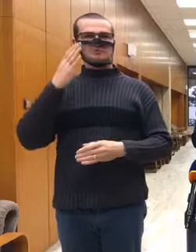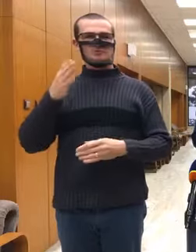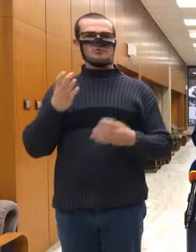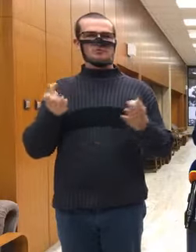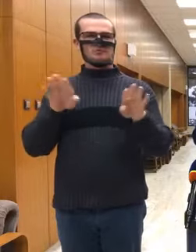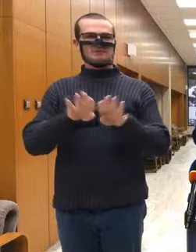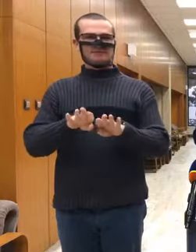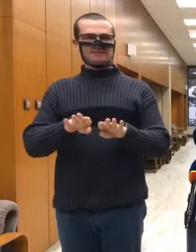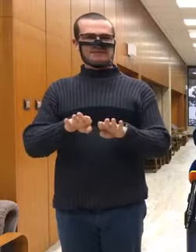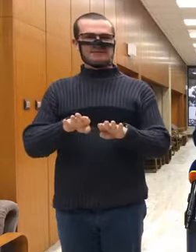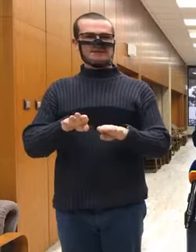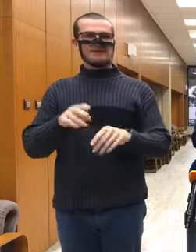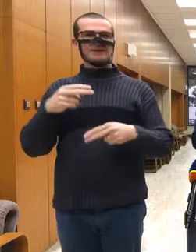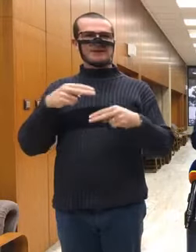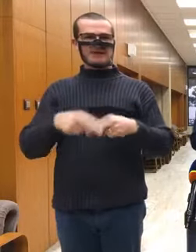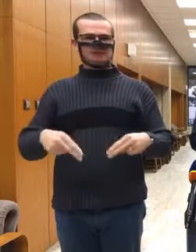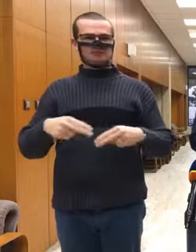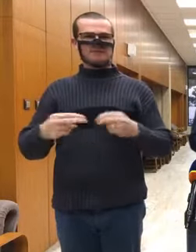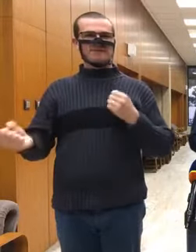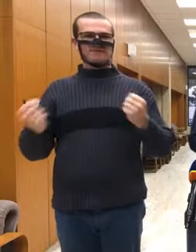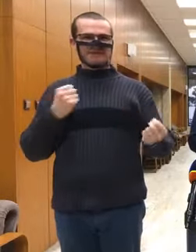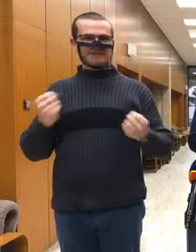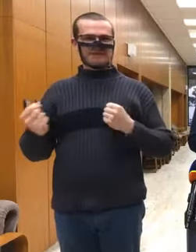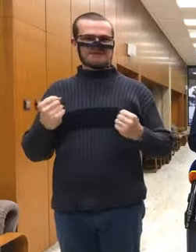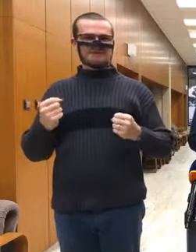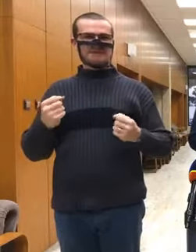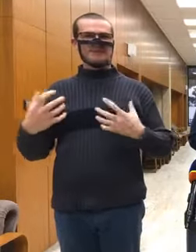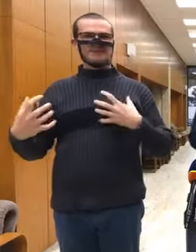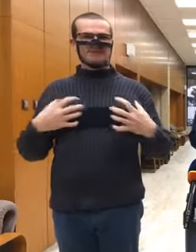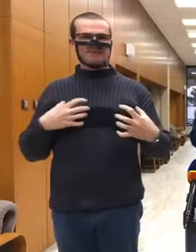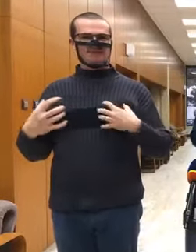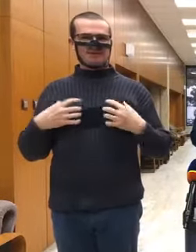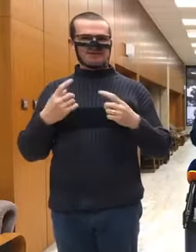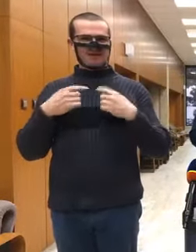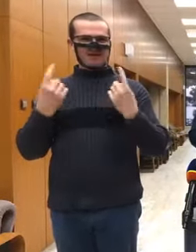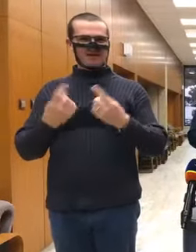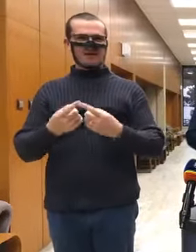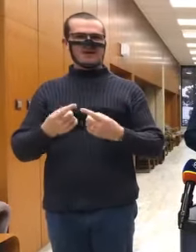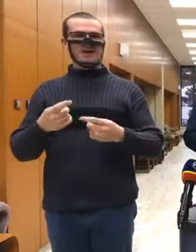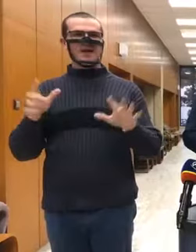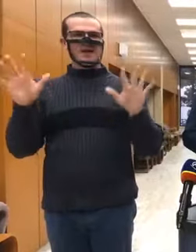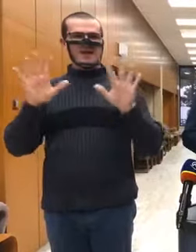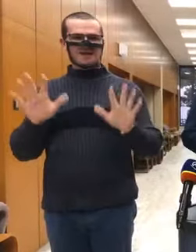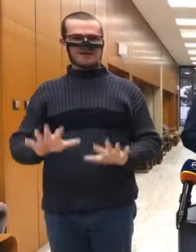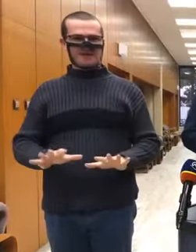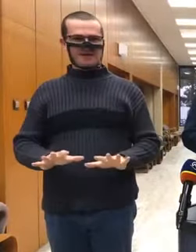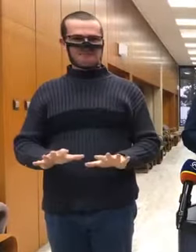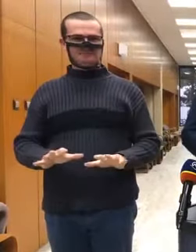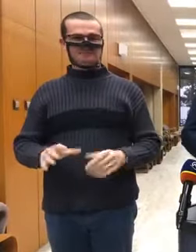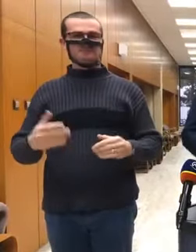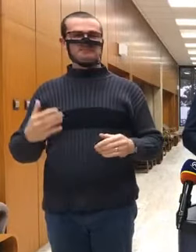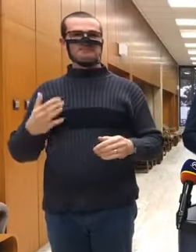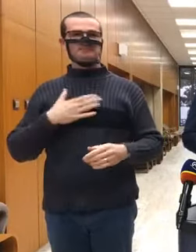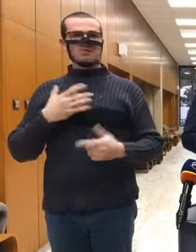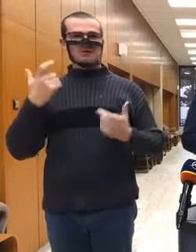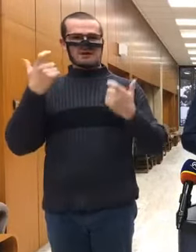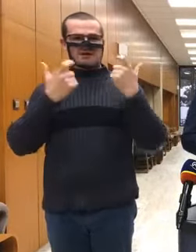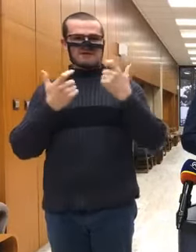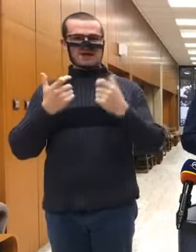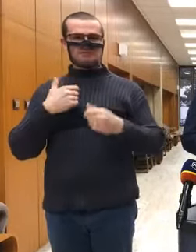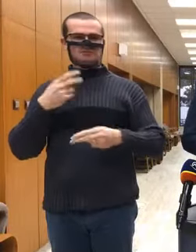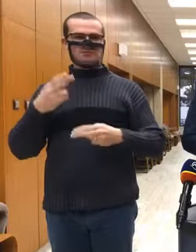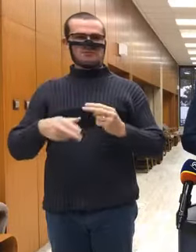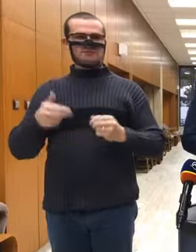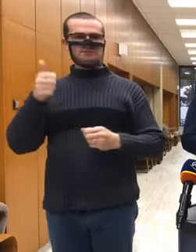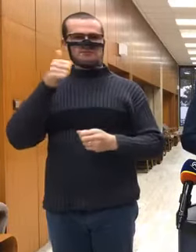zavreté reštaurácie, fitness centra, divadla a kina. Môj názor na toto som v posledných